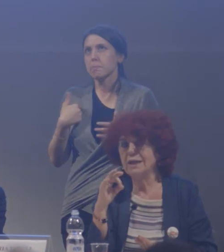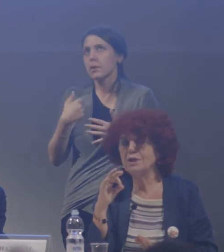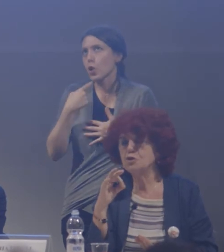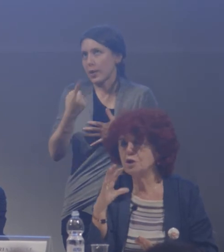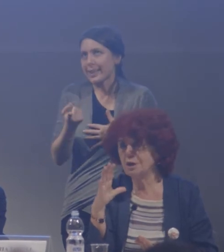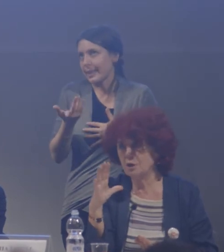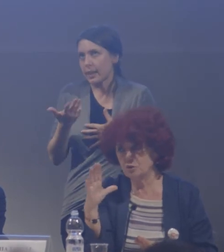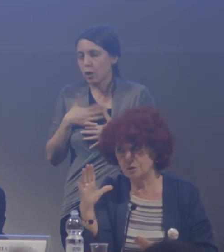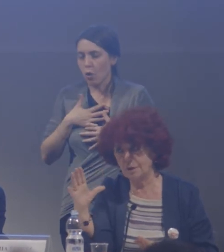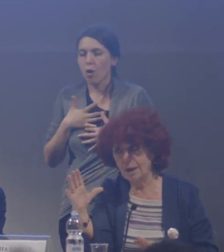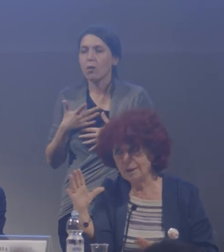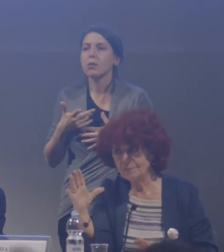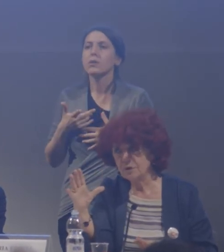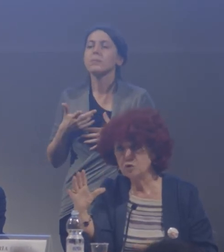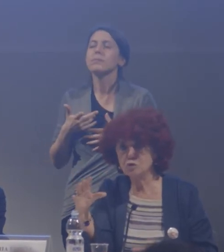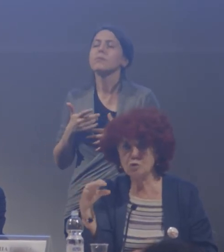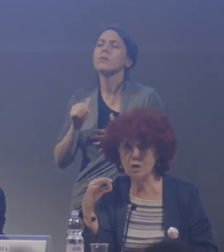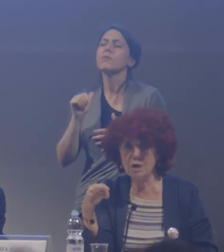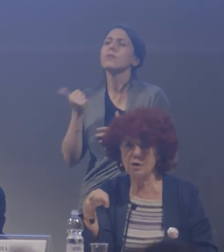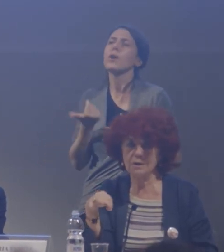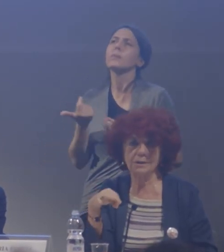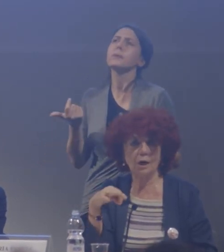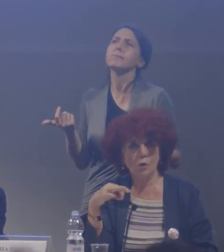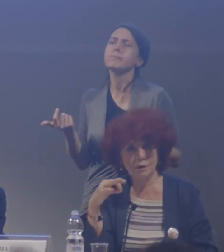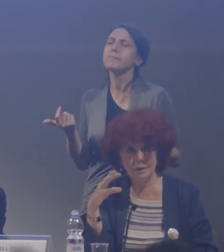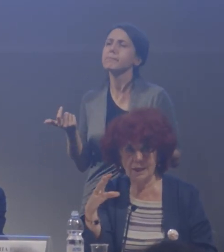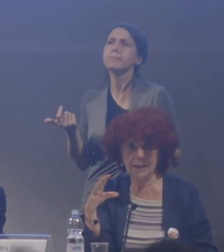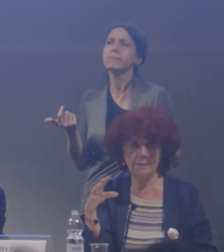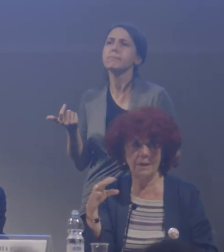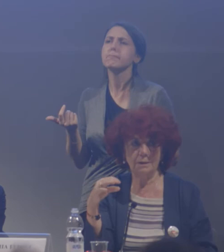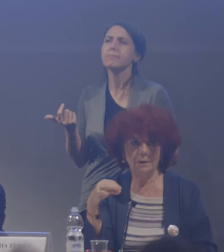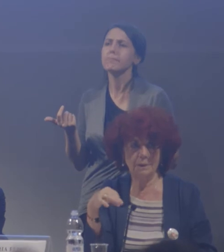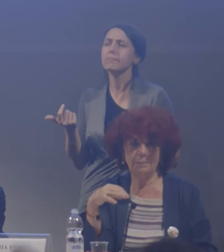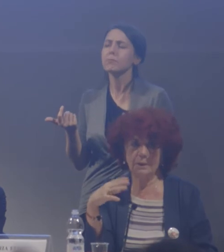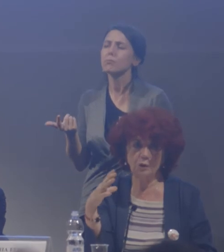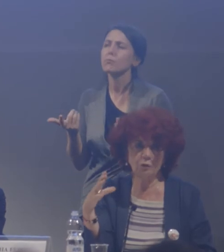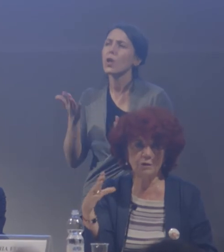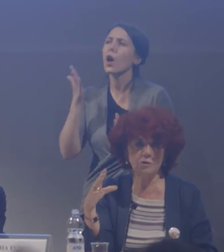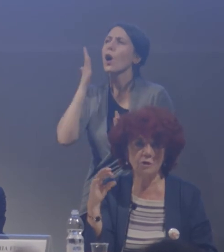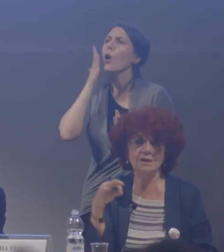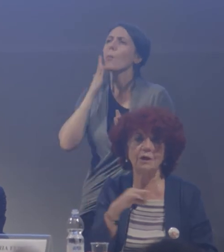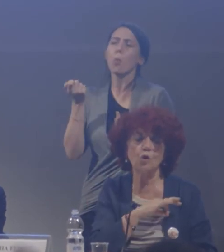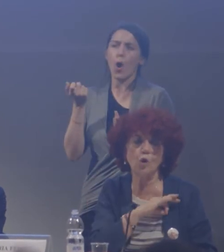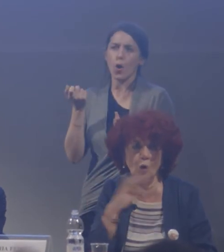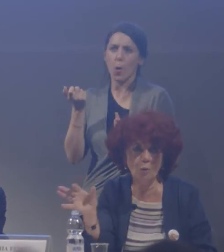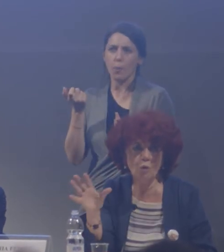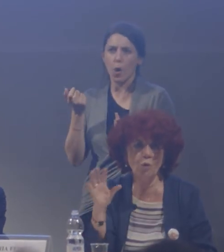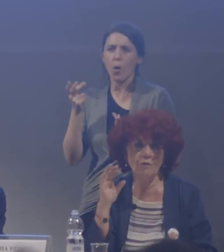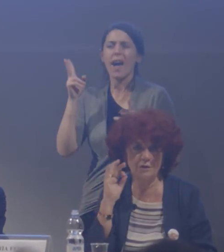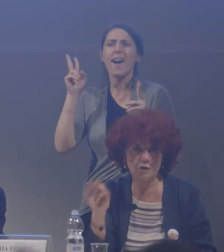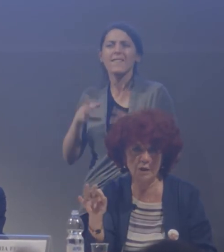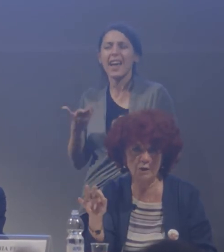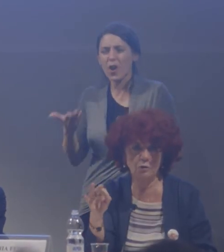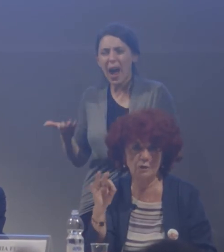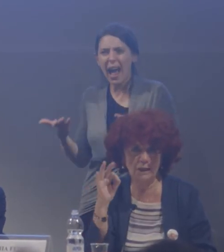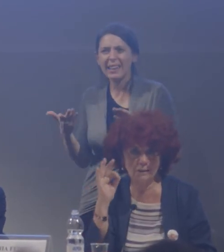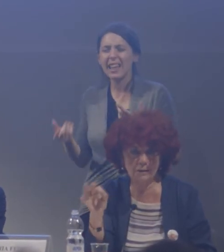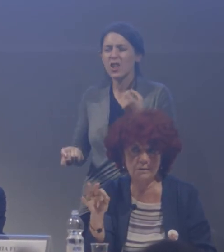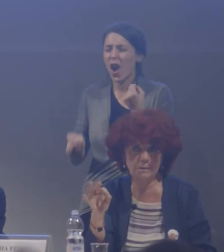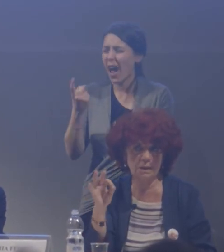una ingenerosità su quello che straordinariamente in termini di innovazione stanno comunque